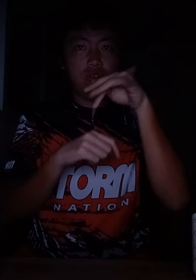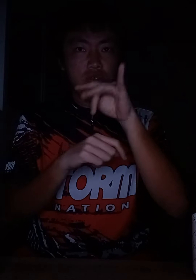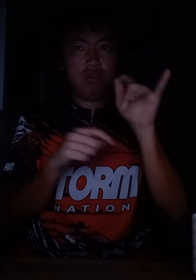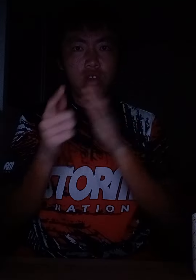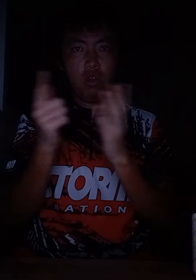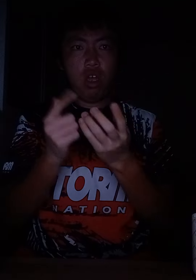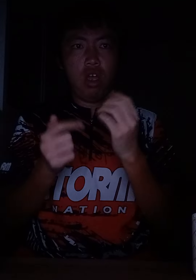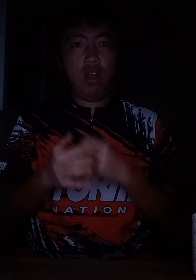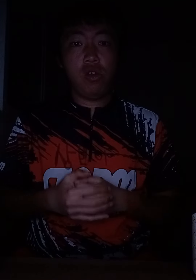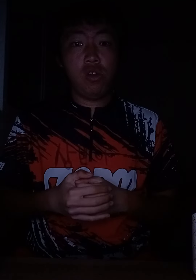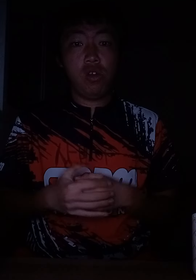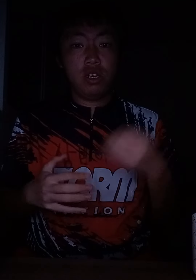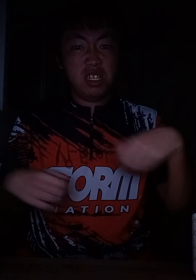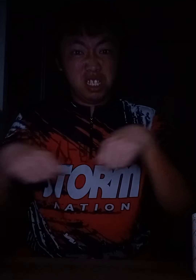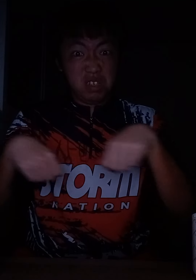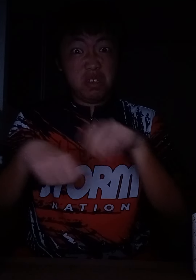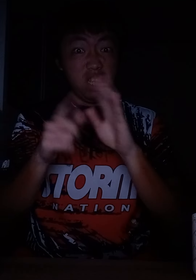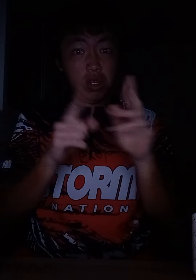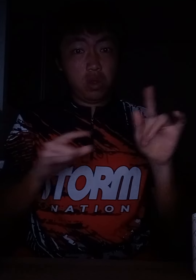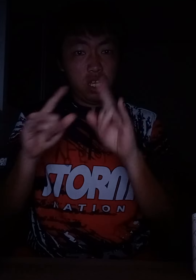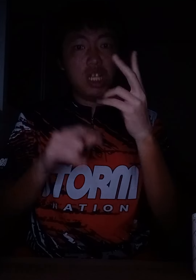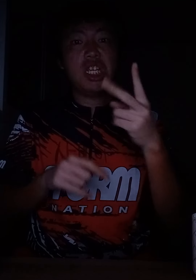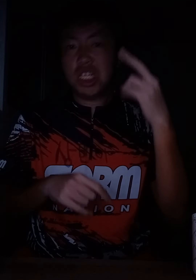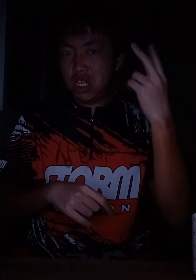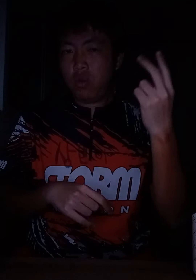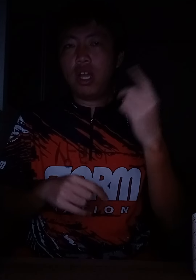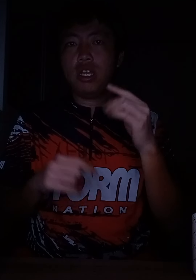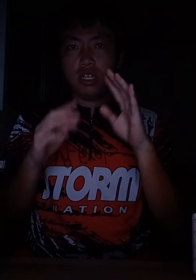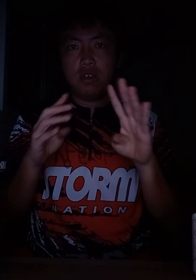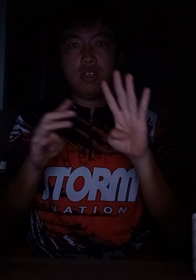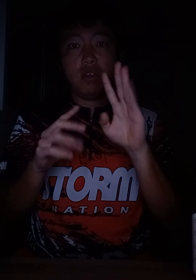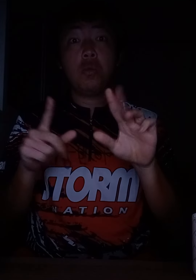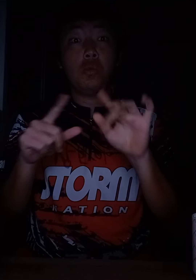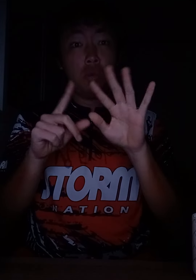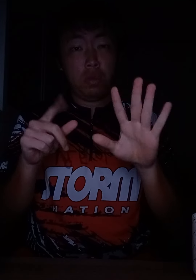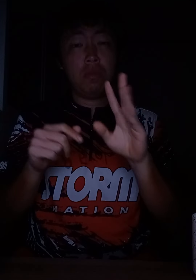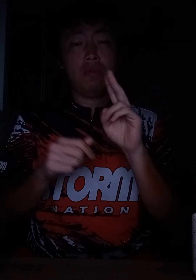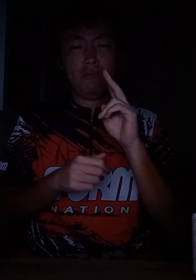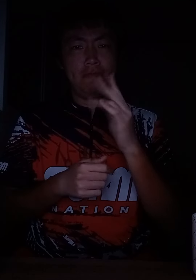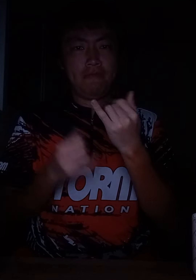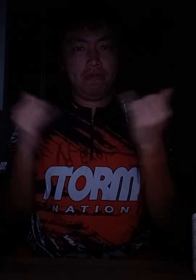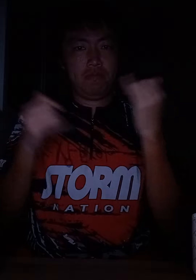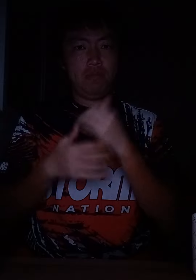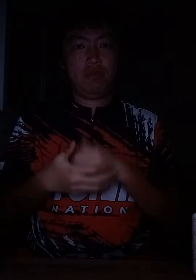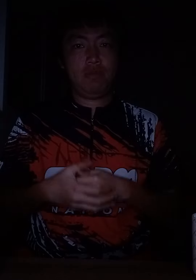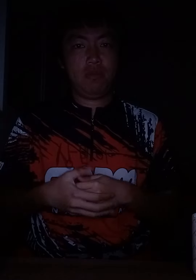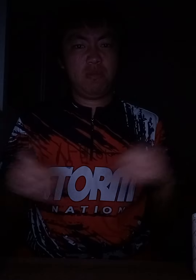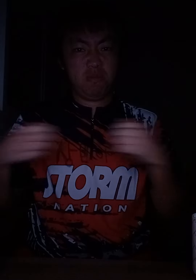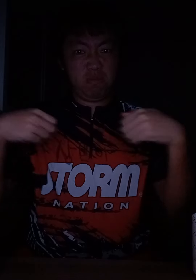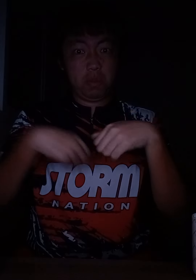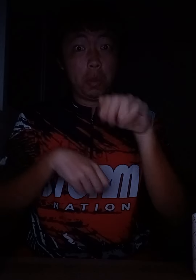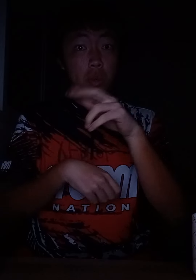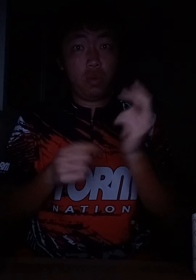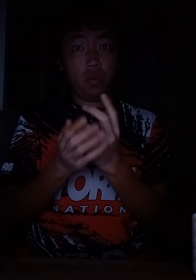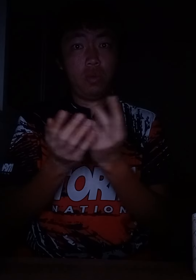기사들과 시비가 있었다는 112 신고만 840건에 이릅니다. 폭행과 업무방해 혐의로 입건된